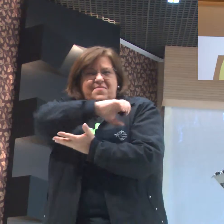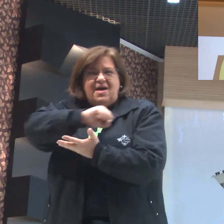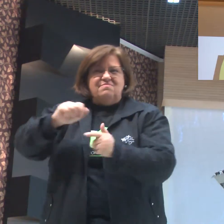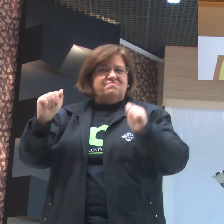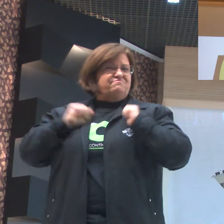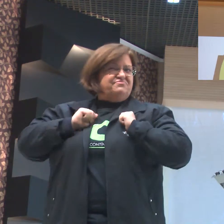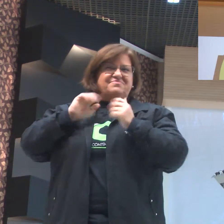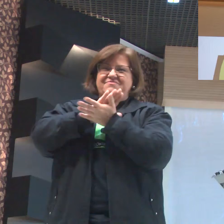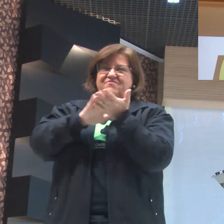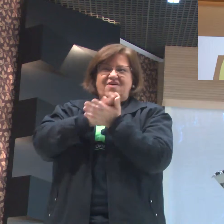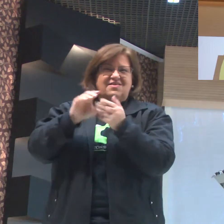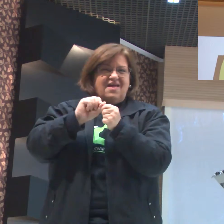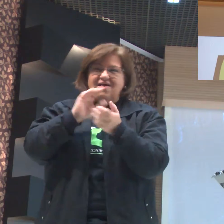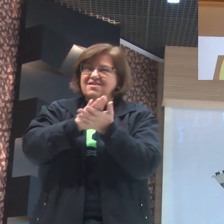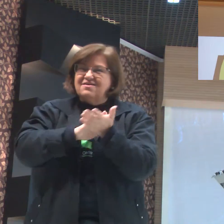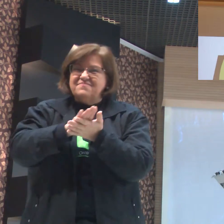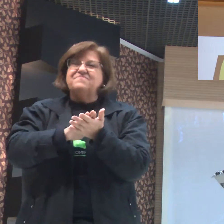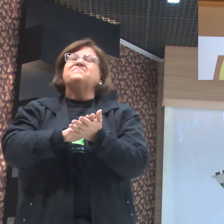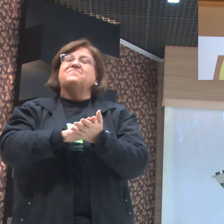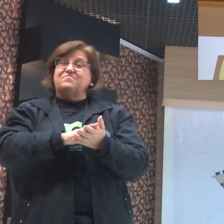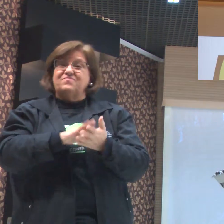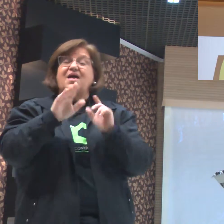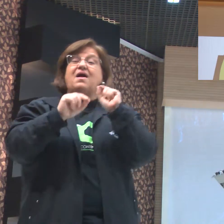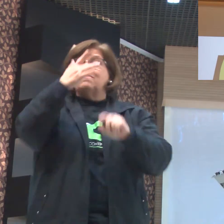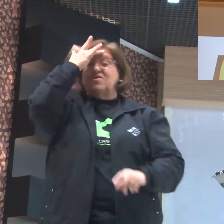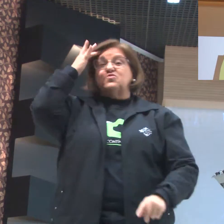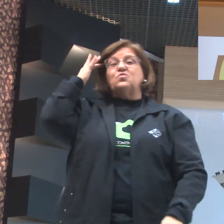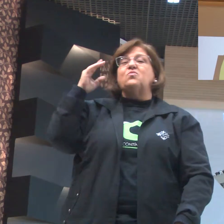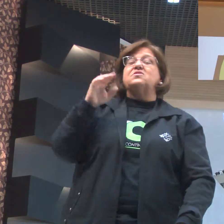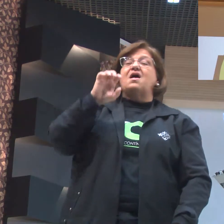Tá? Então, tá ali a palavra que você usa é exploradores.